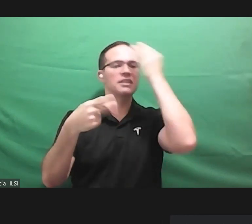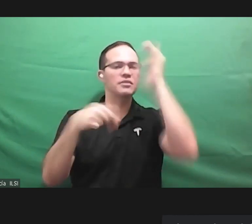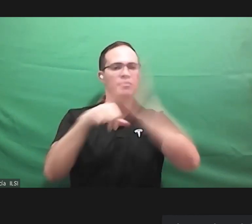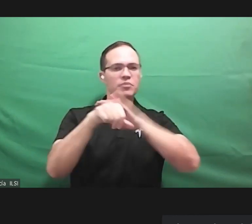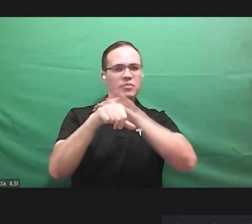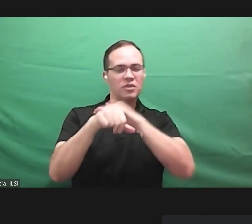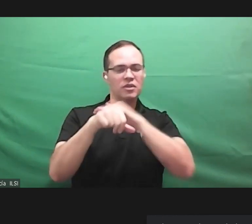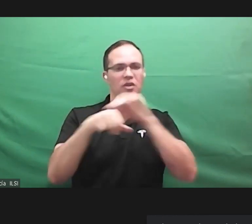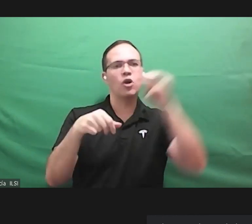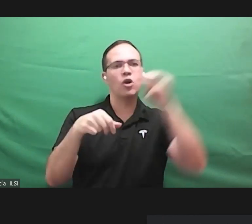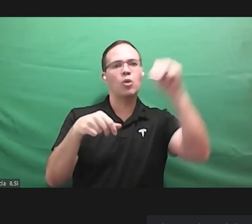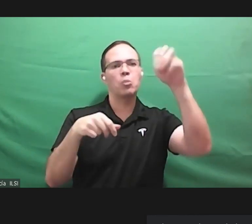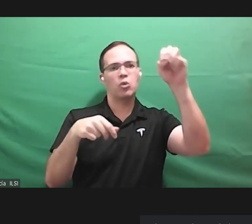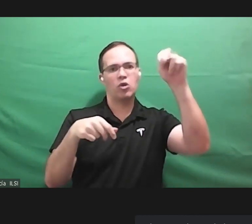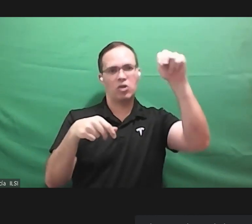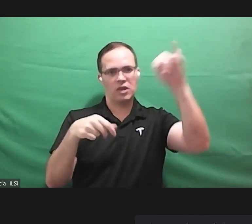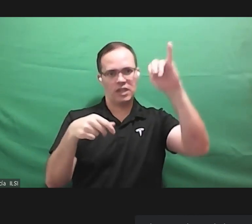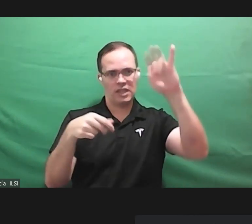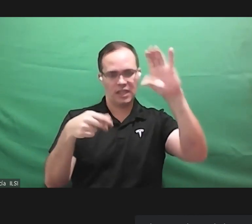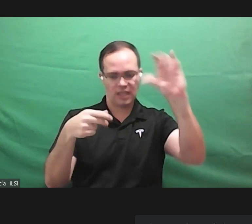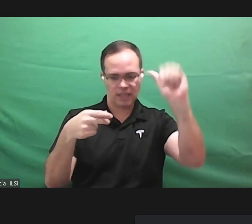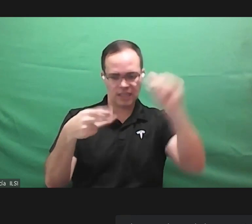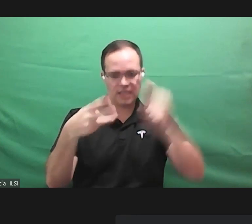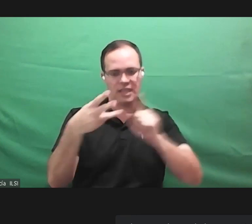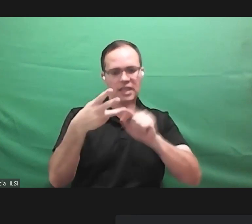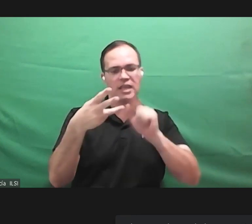Cortés. Y a Carlos Ponce. Ponce.